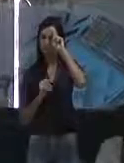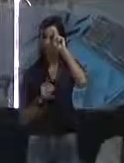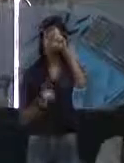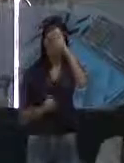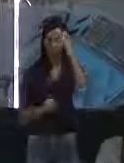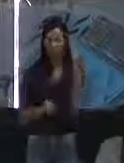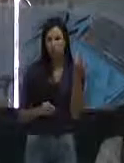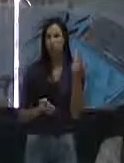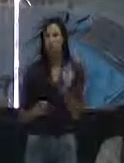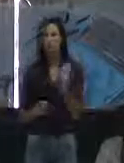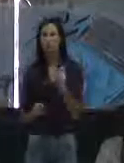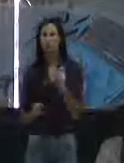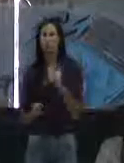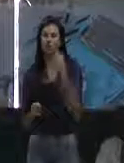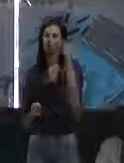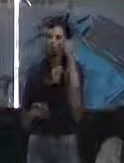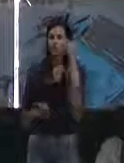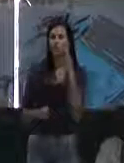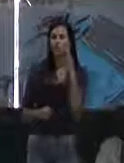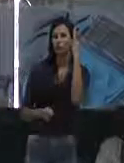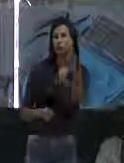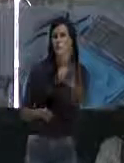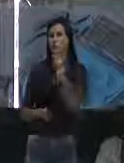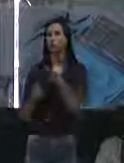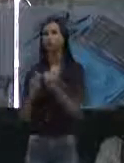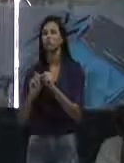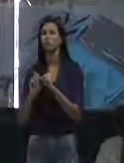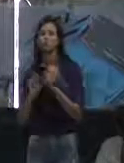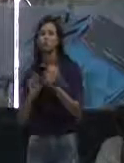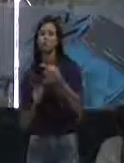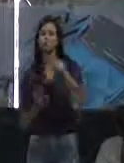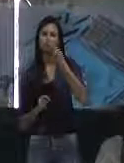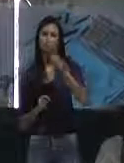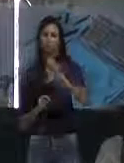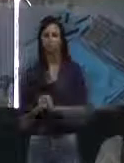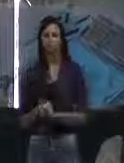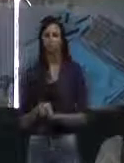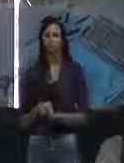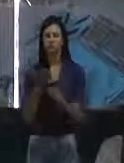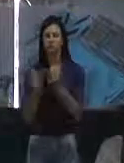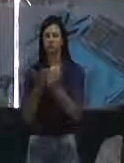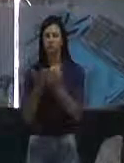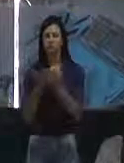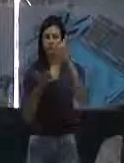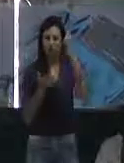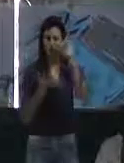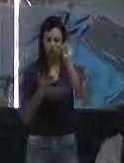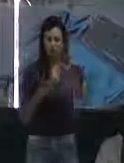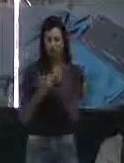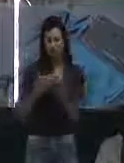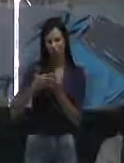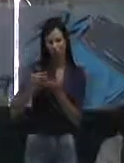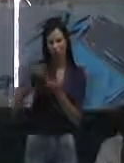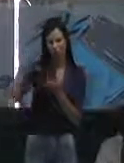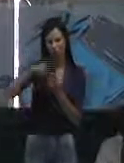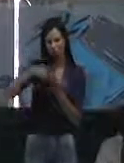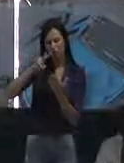não medem as consequências daquilo que faz e daquilo que fala. A Bíblia, se você começar a